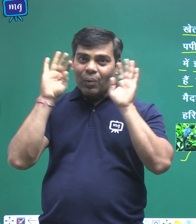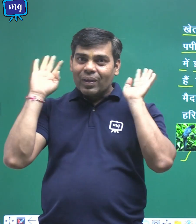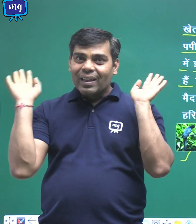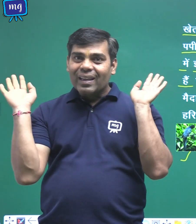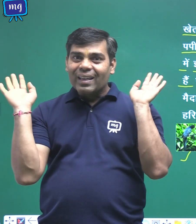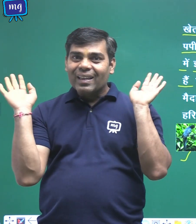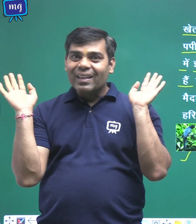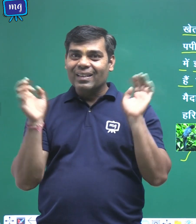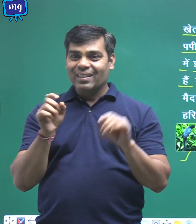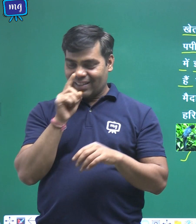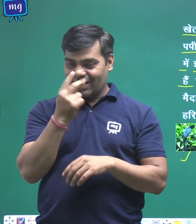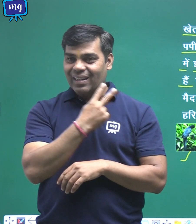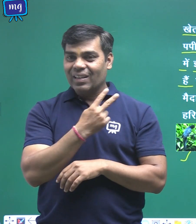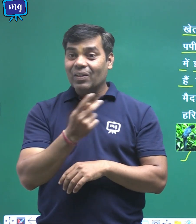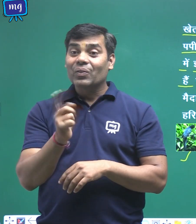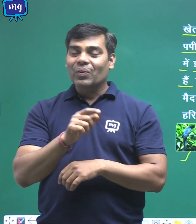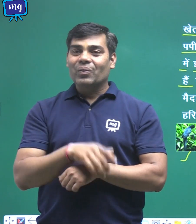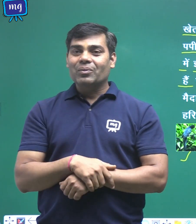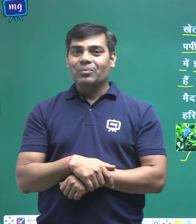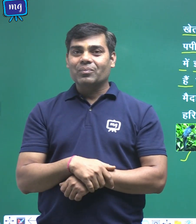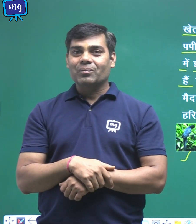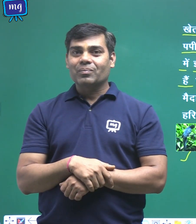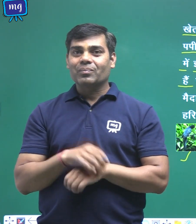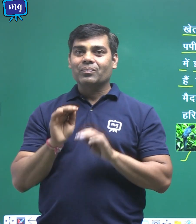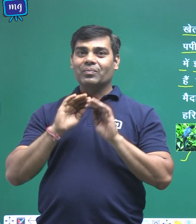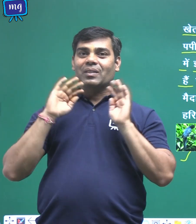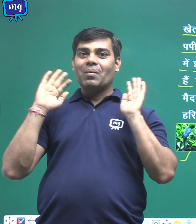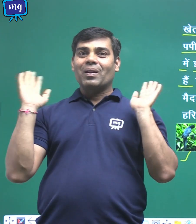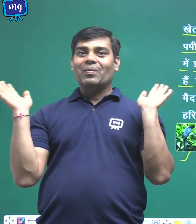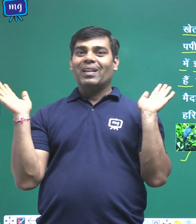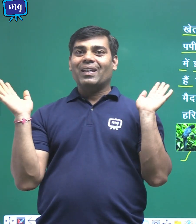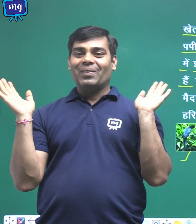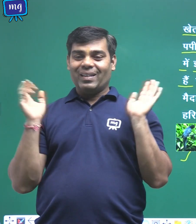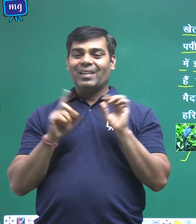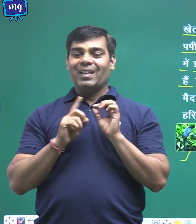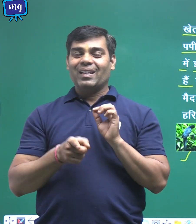हैं, जो पंख फैलाए हुए है।